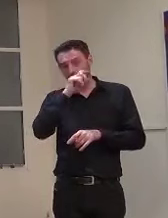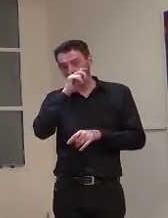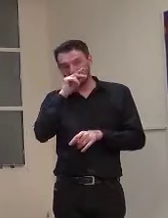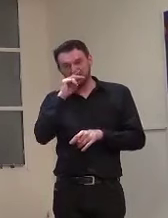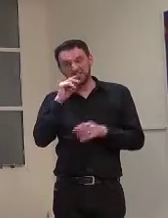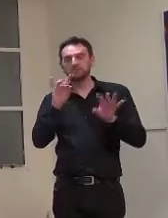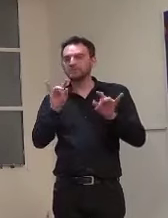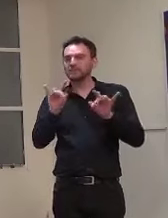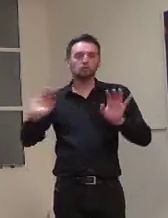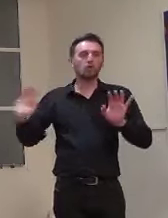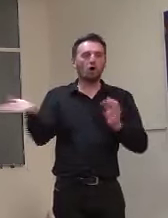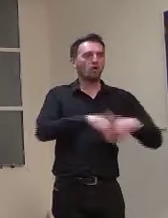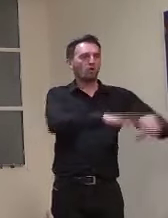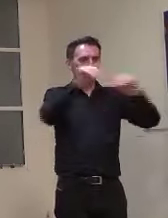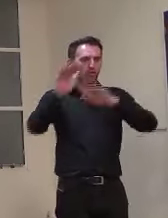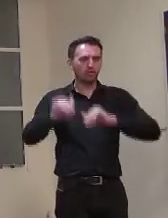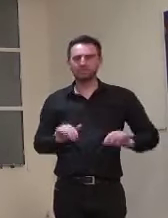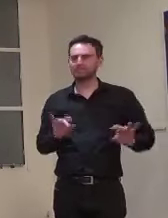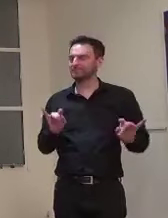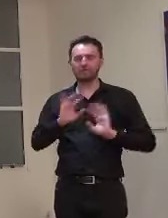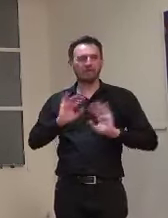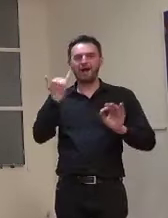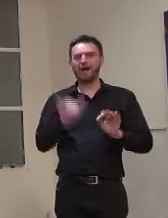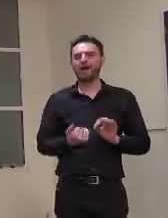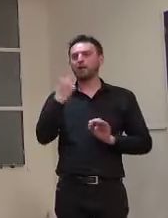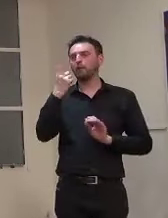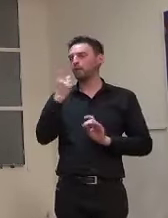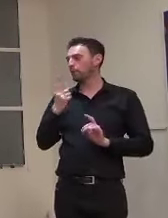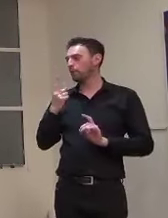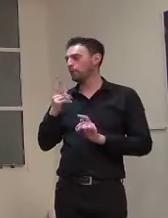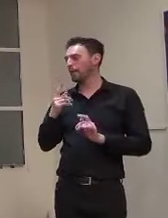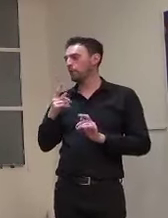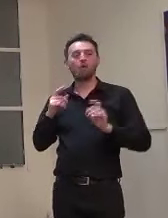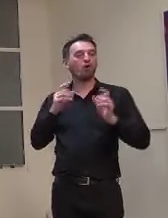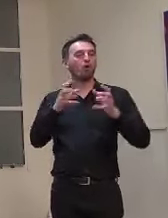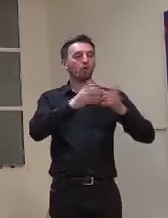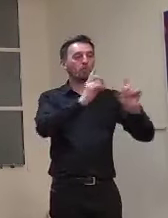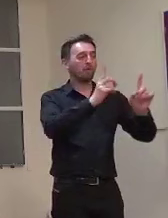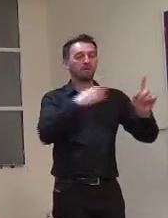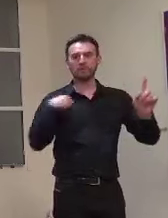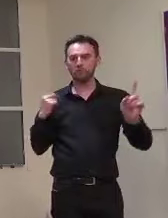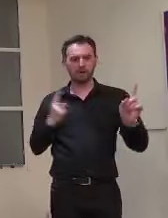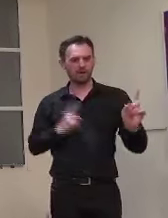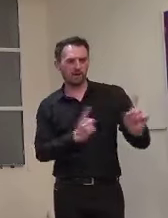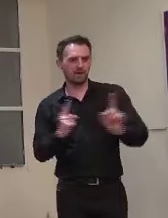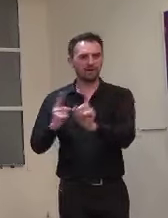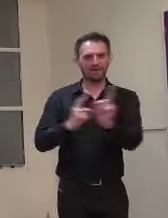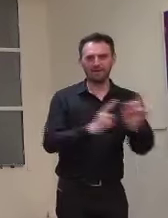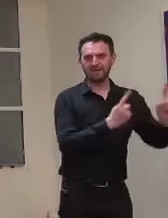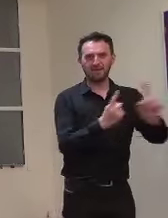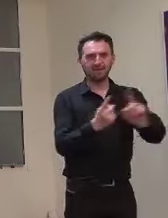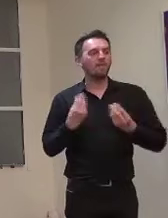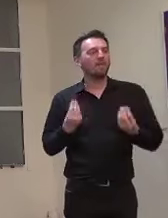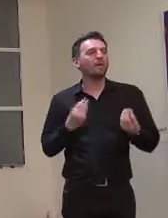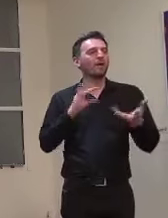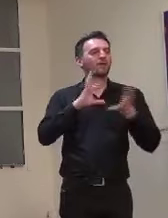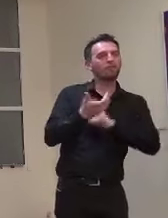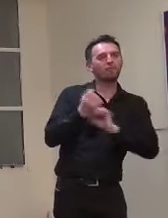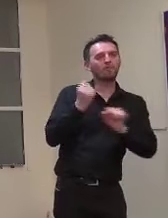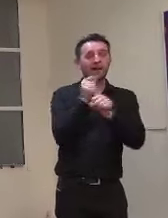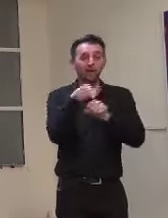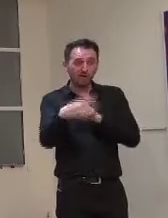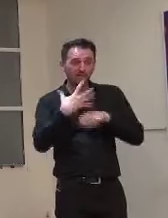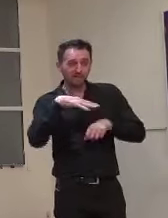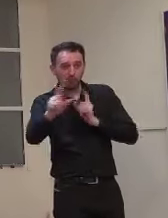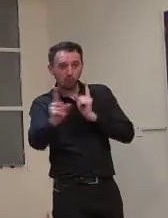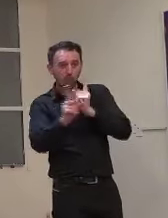todos los actores termina bien una persona que es que anda persiguiendo a los profesores por todos lados saber cómo trabajar para ese alumno y